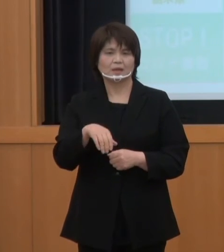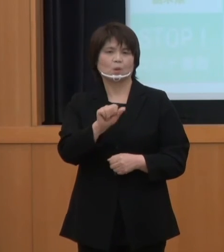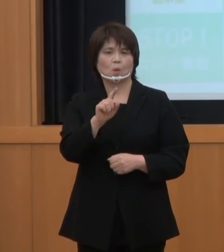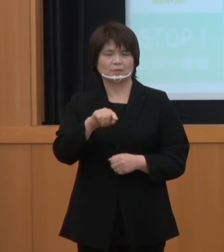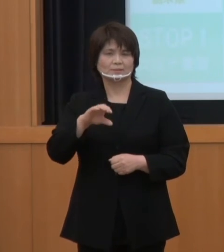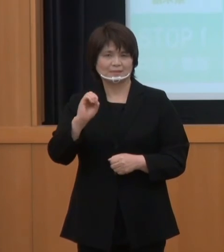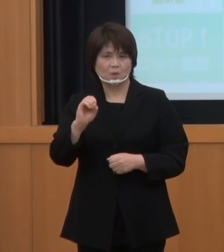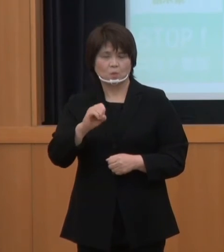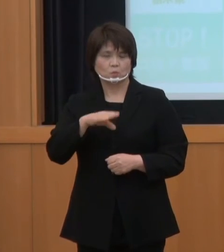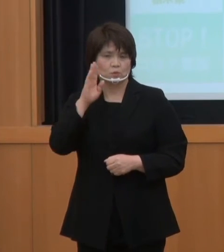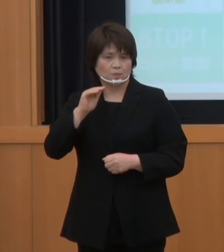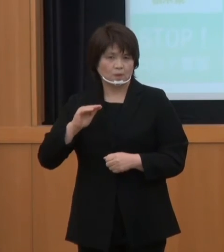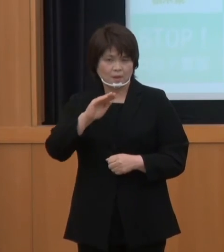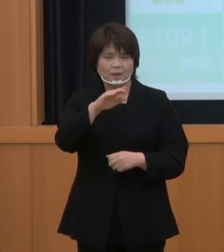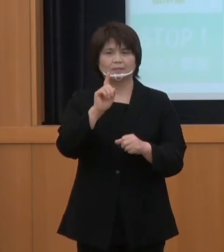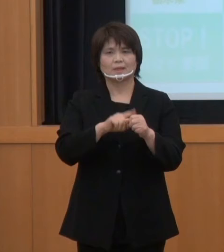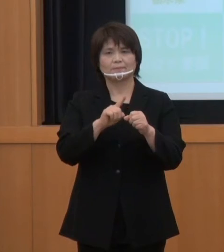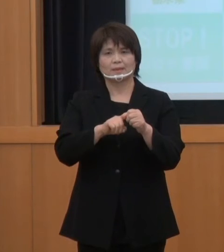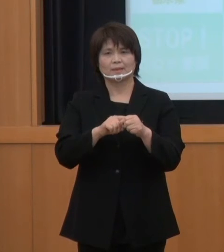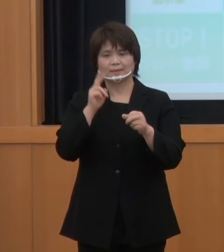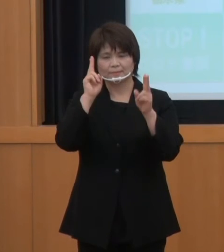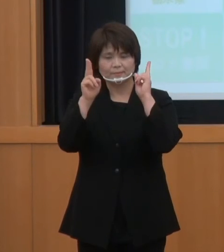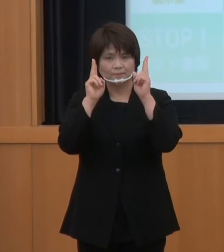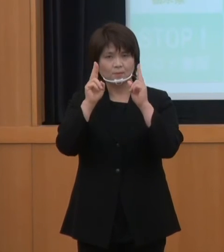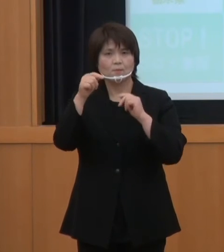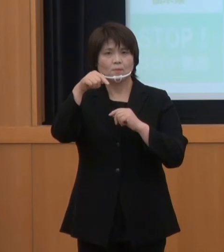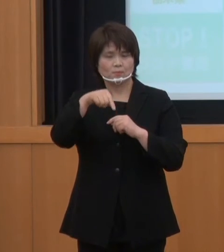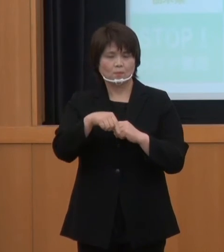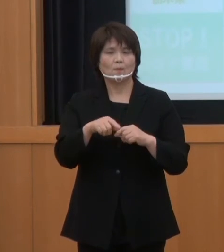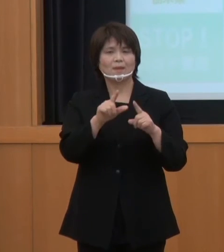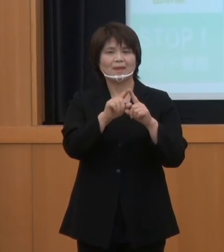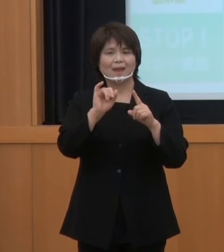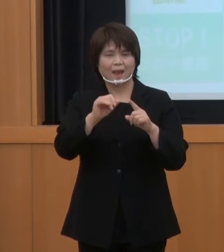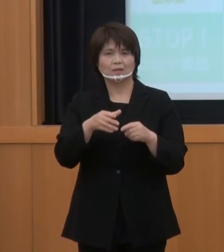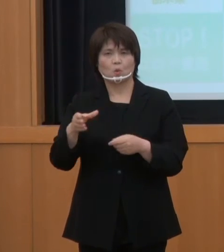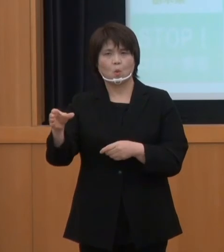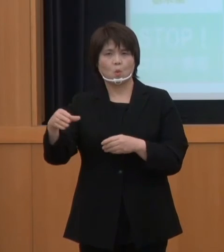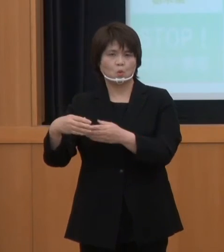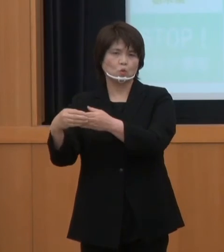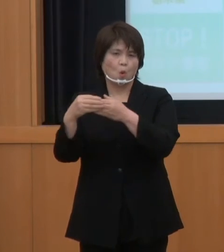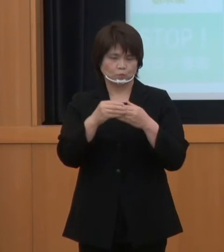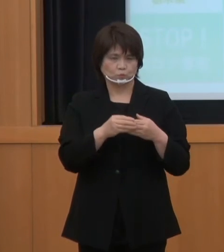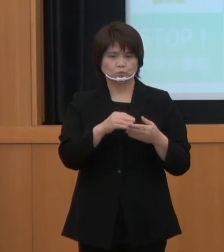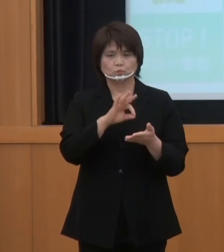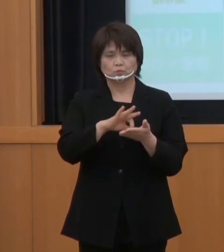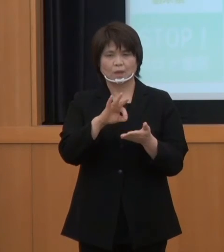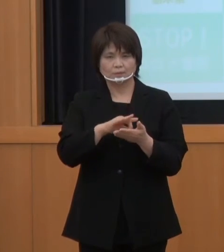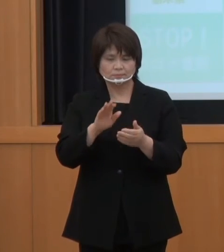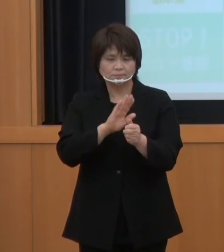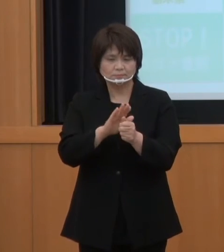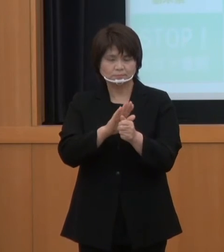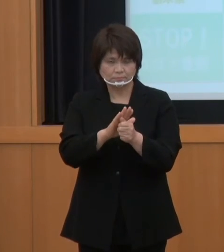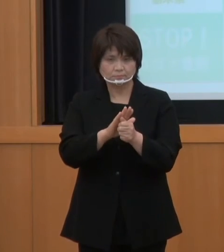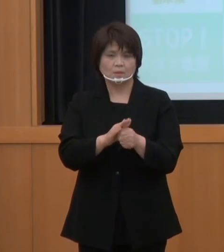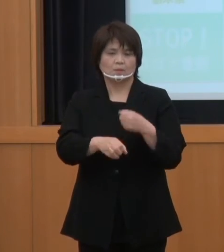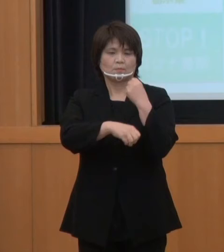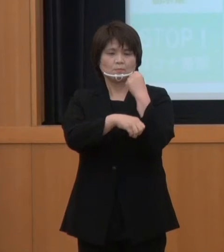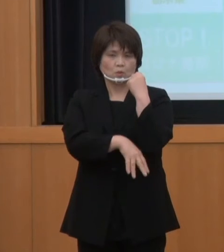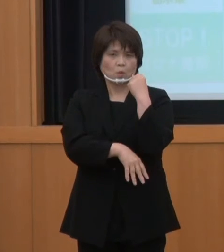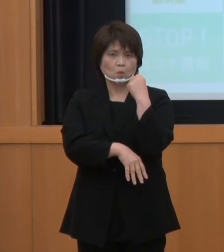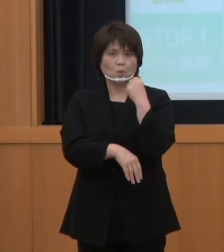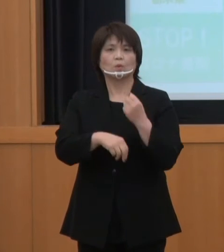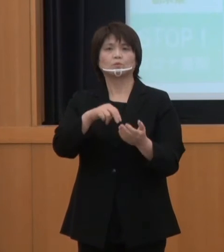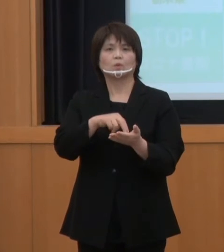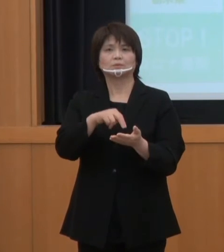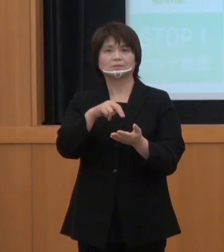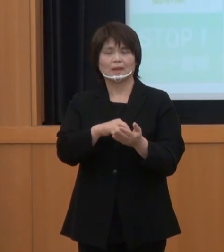、県内企業における AI 等の導入利活用を支援する拠点として、